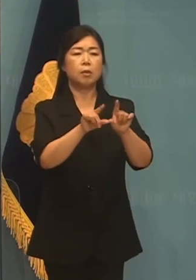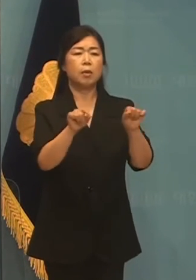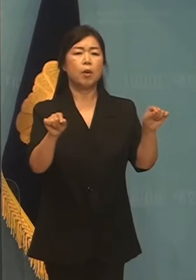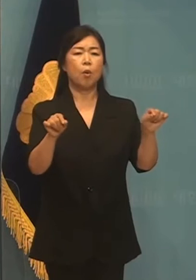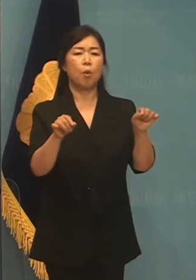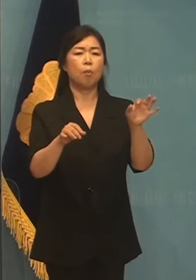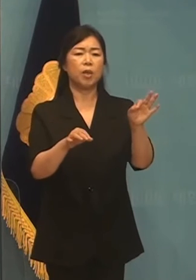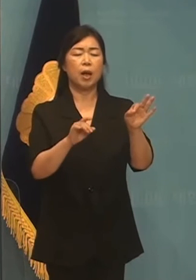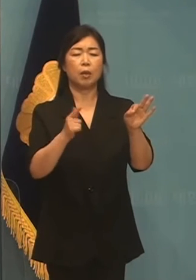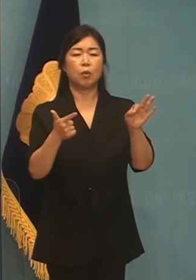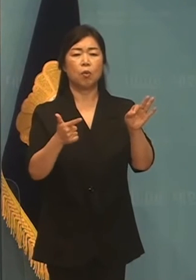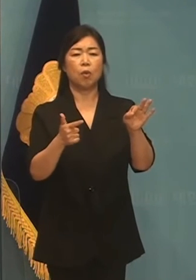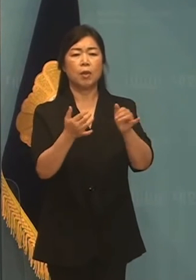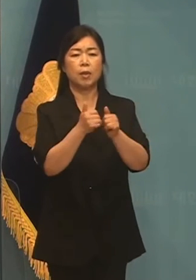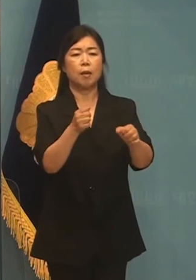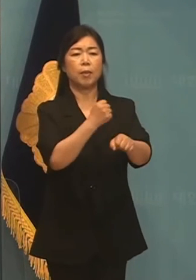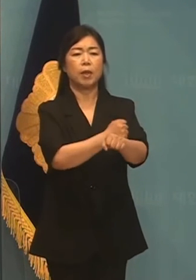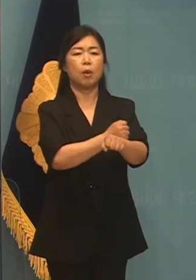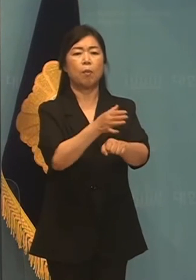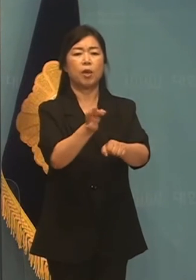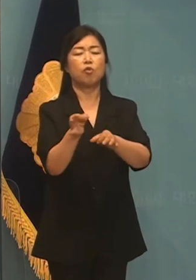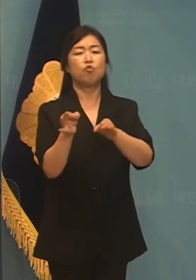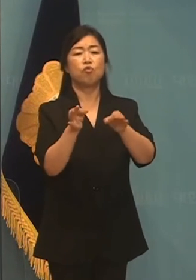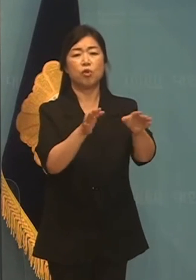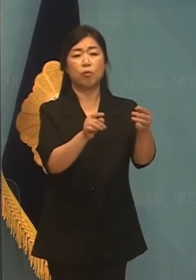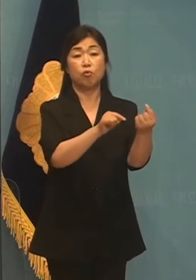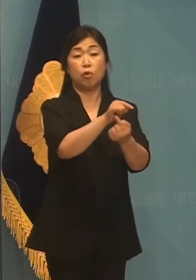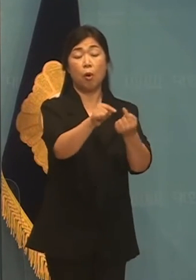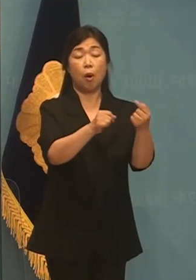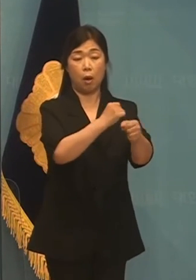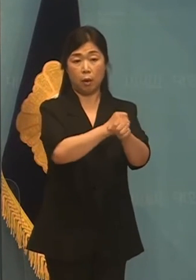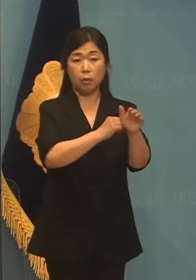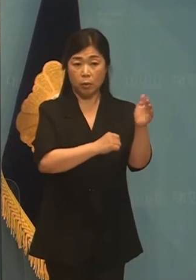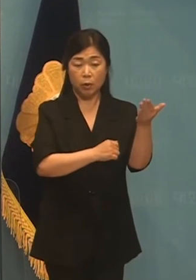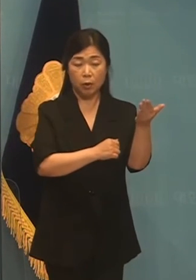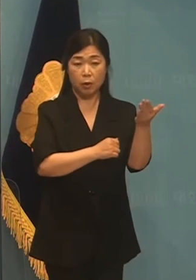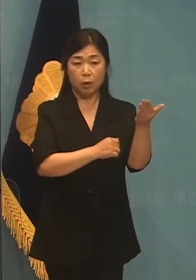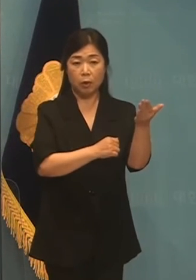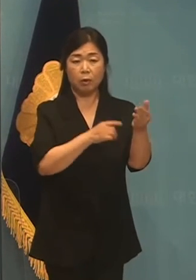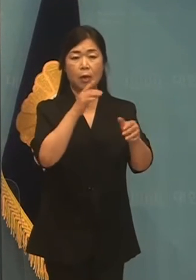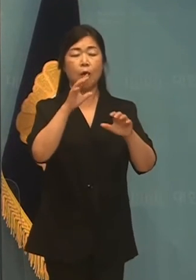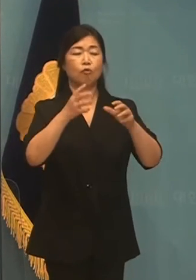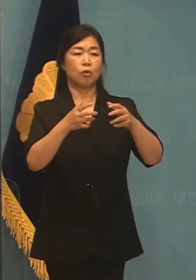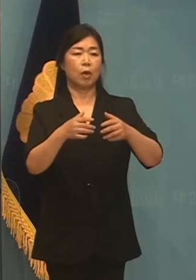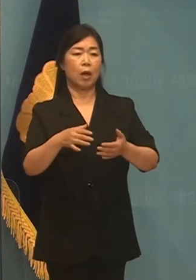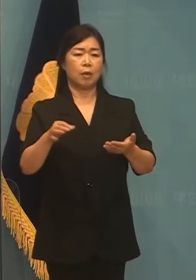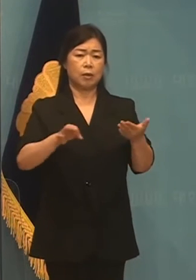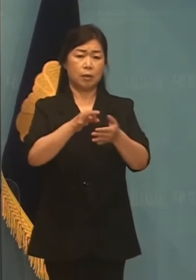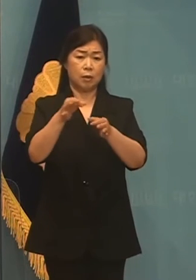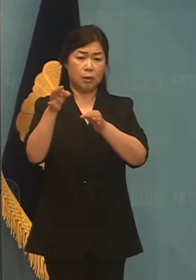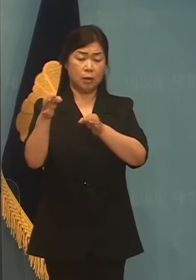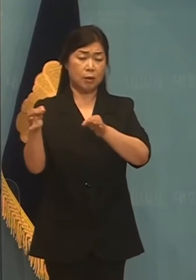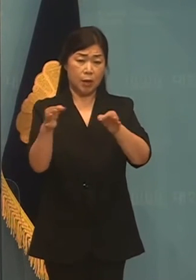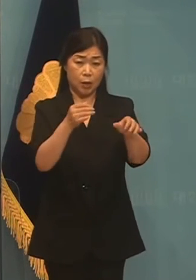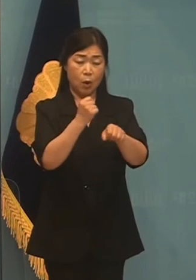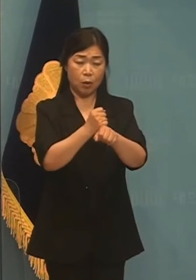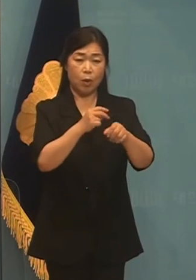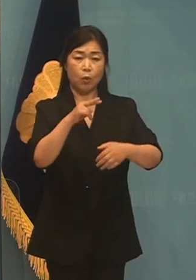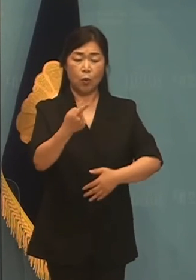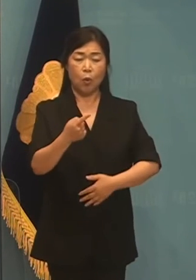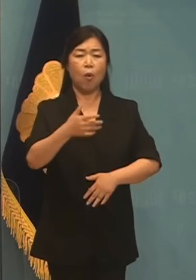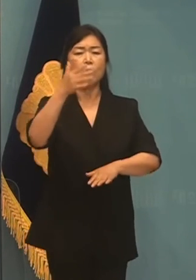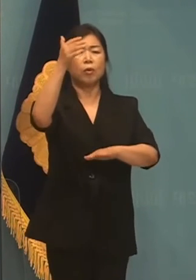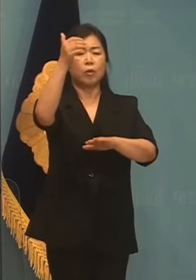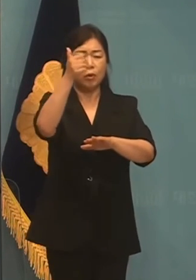아니라 인건비를 투입, 운영하게 되므로 국가가 재정을 투자하더라도